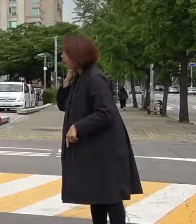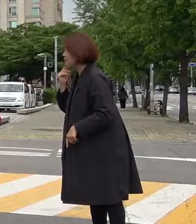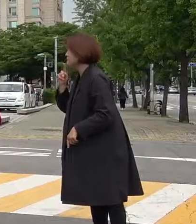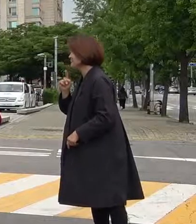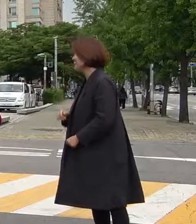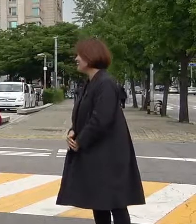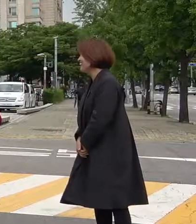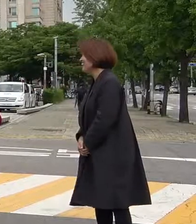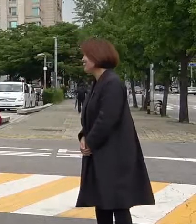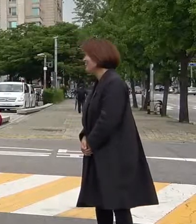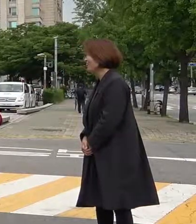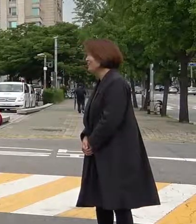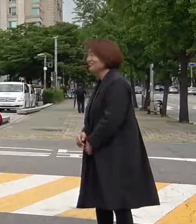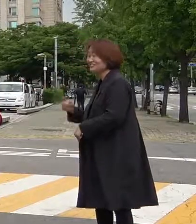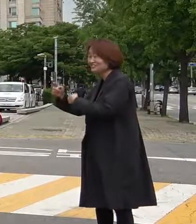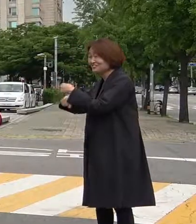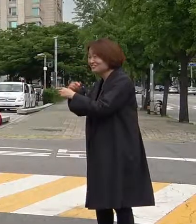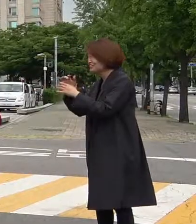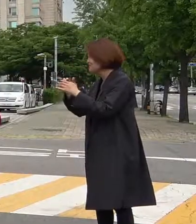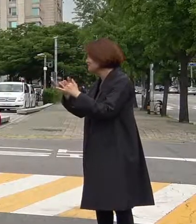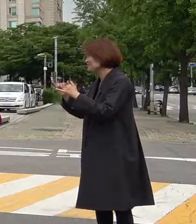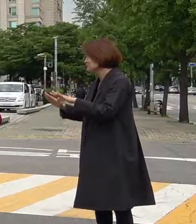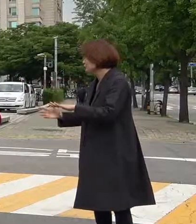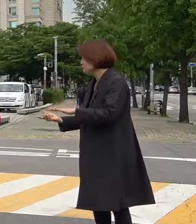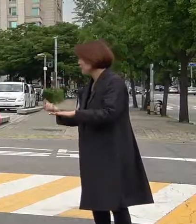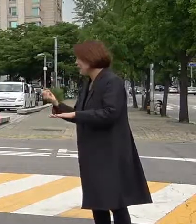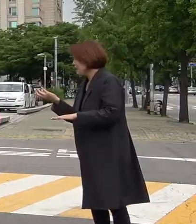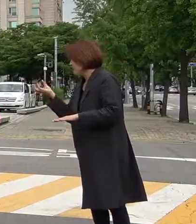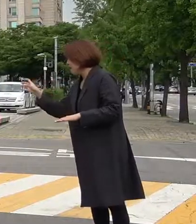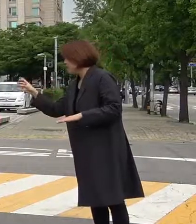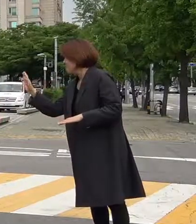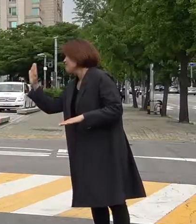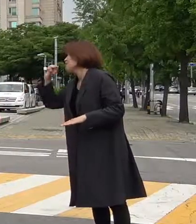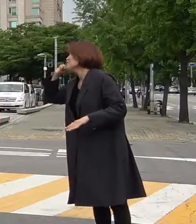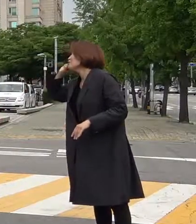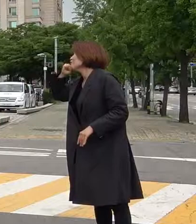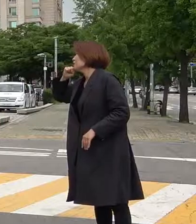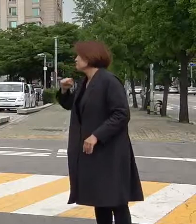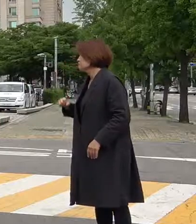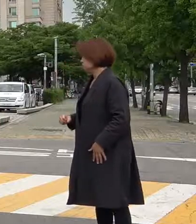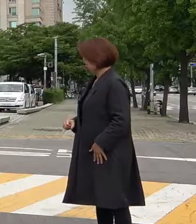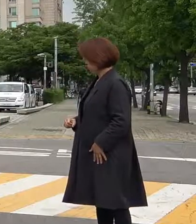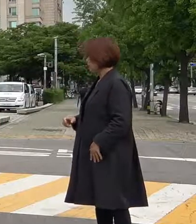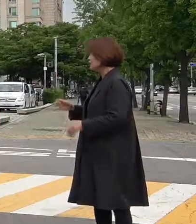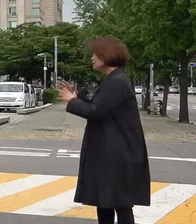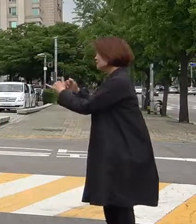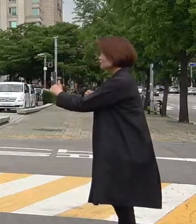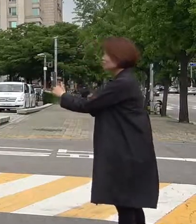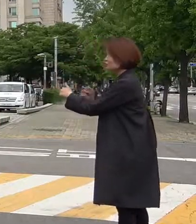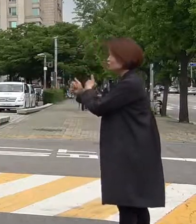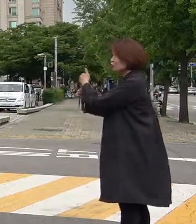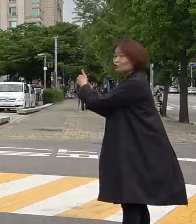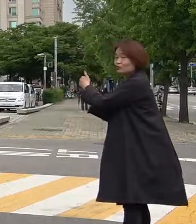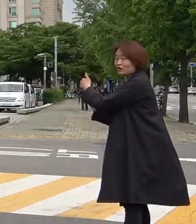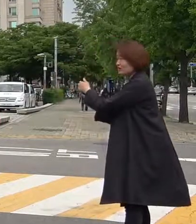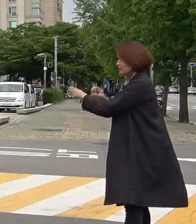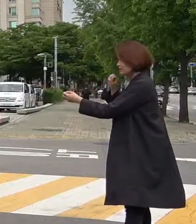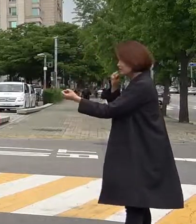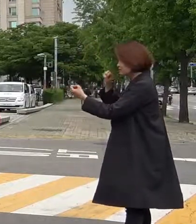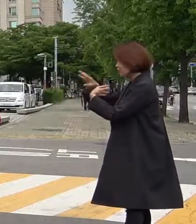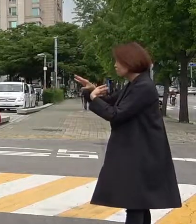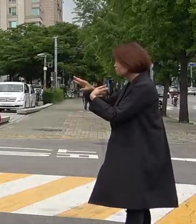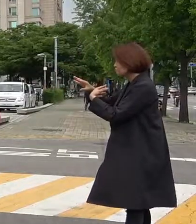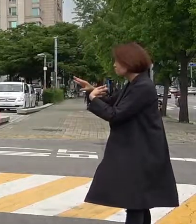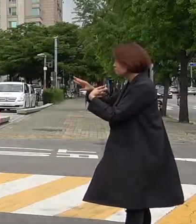들어서 수어통역을 당장 하기 어렵다라는 얘기를 수차례 해왔습니다. 이거는 인권위원회의 답변에도